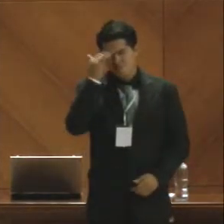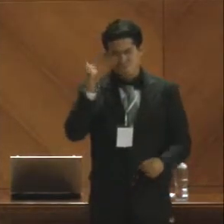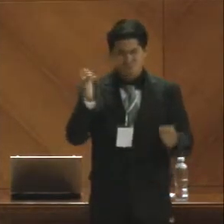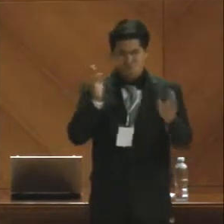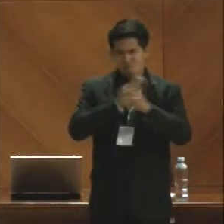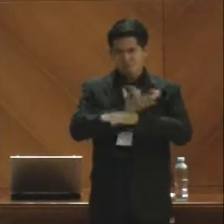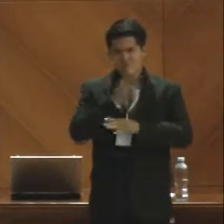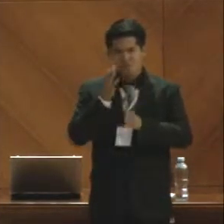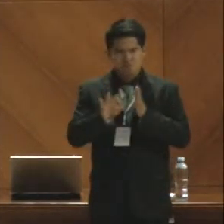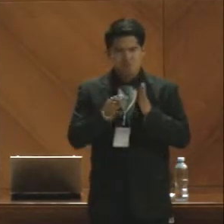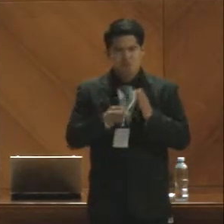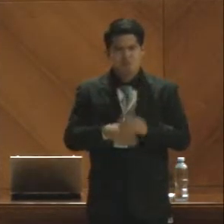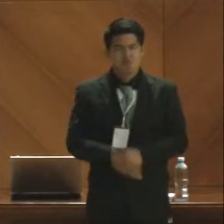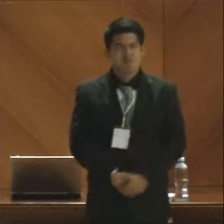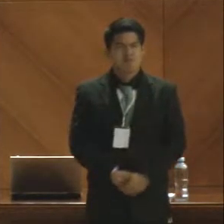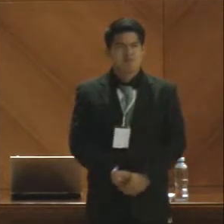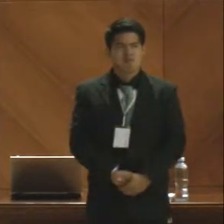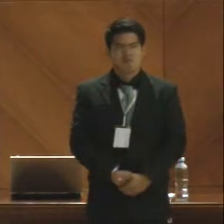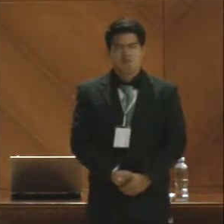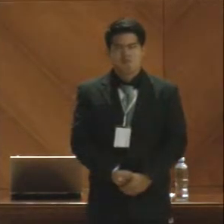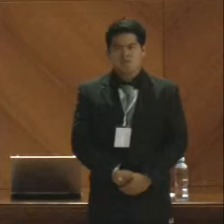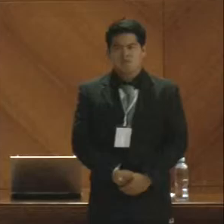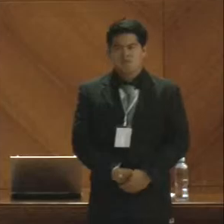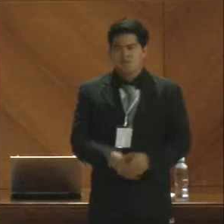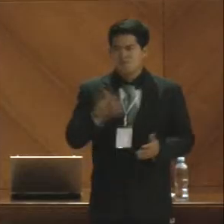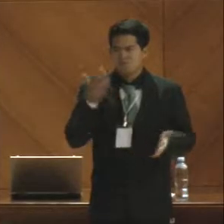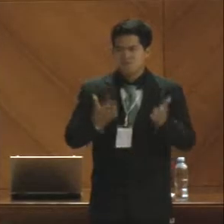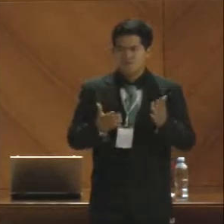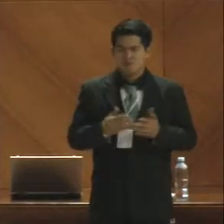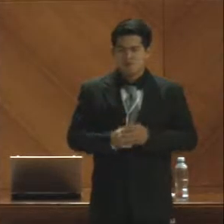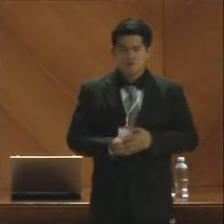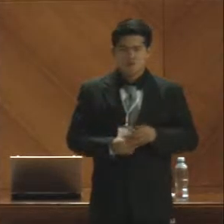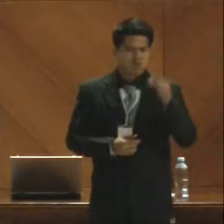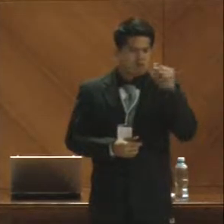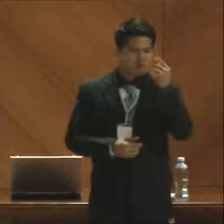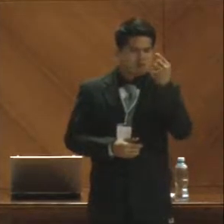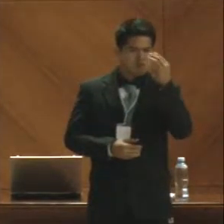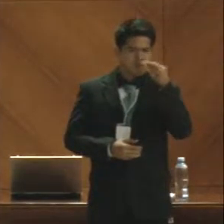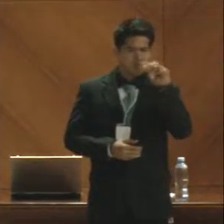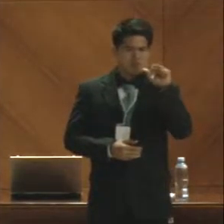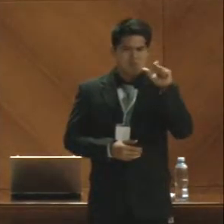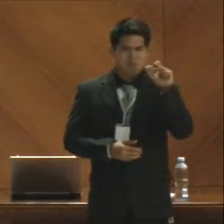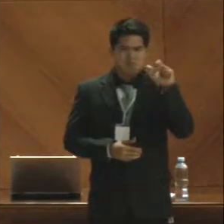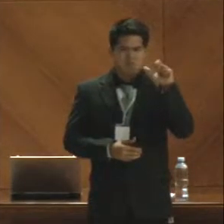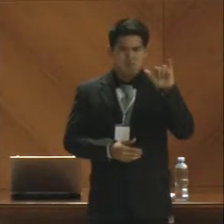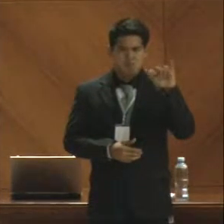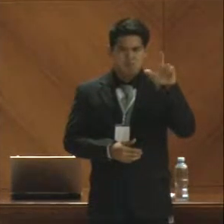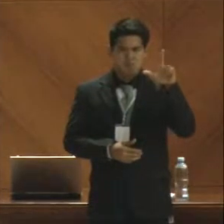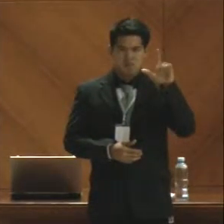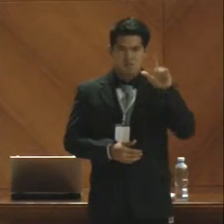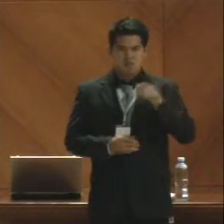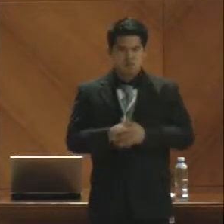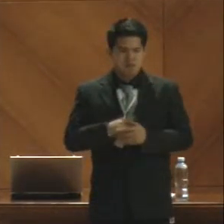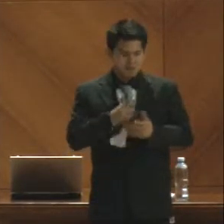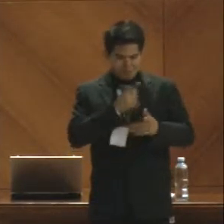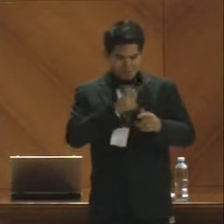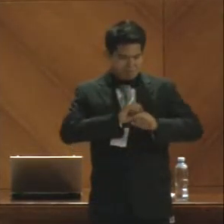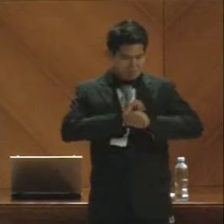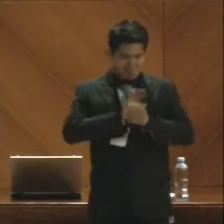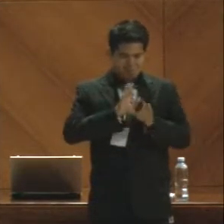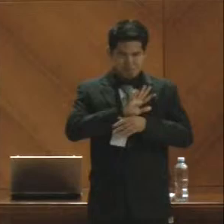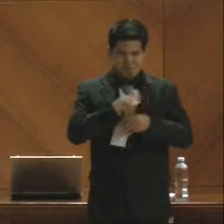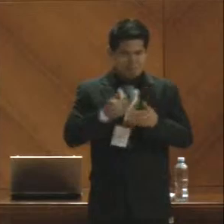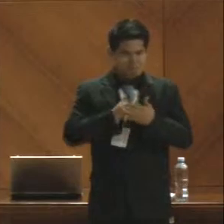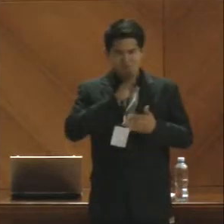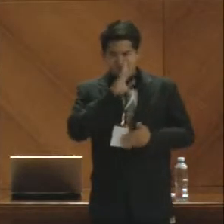el Facebook? ¿O se han puesto a pensar por qué es gratis el Gmail? O sea, el Gmail es una maravilla, ¿no? Siempre está